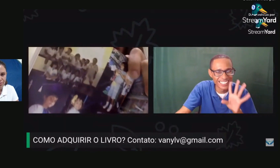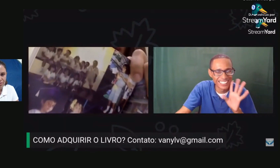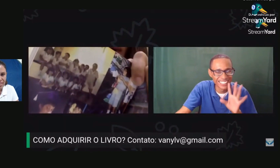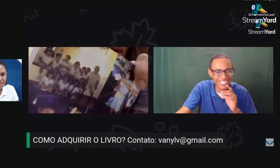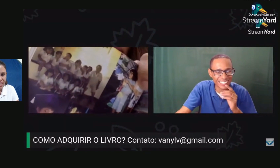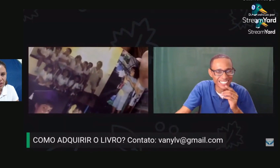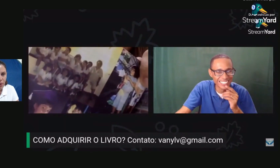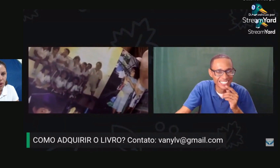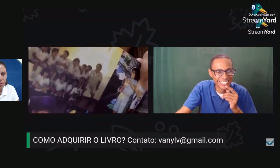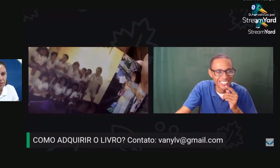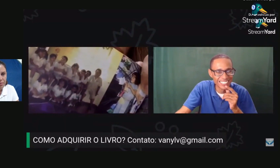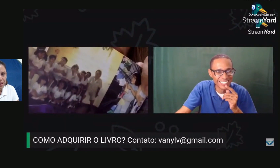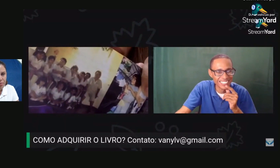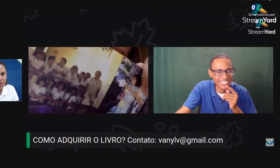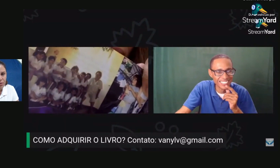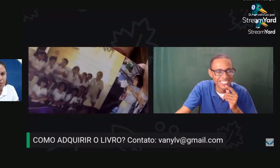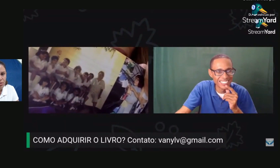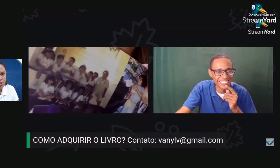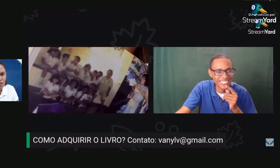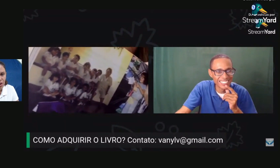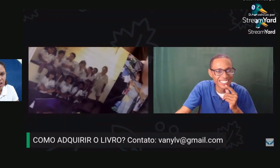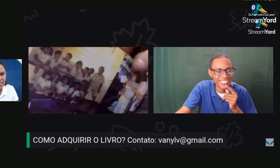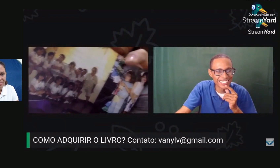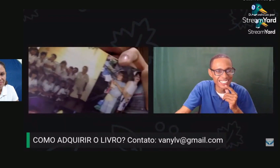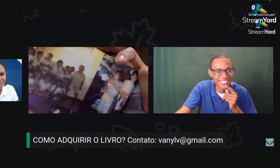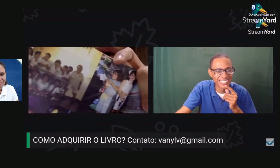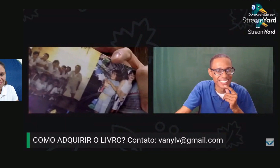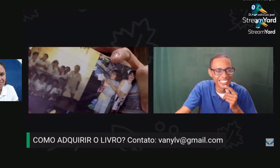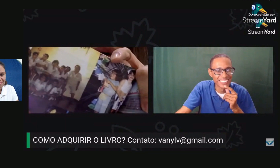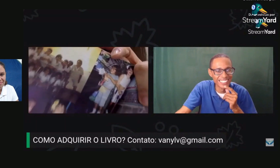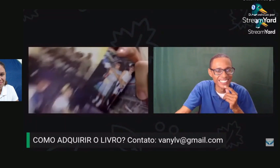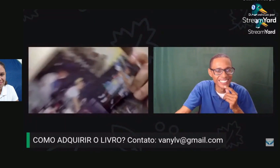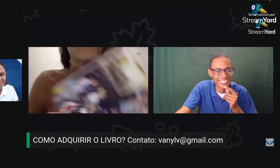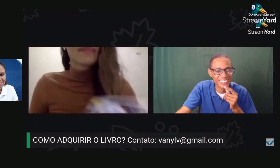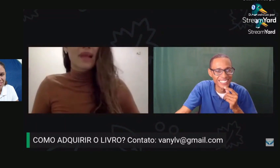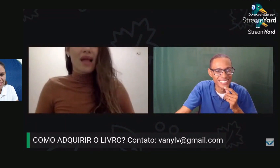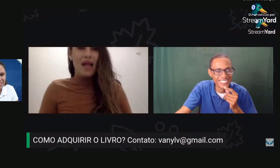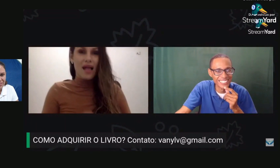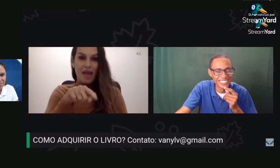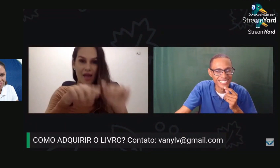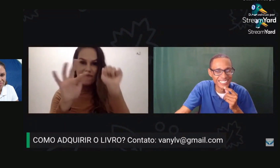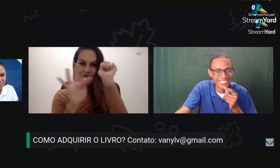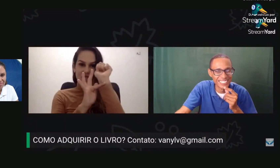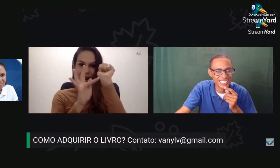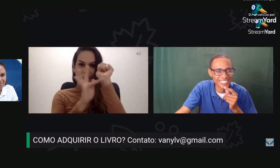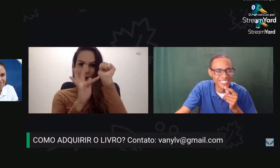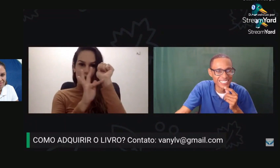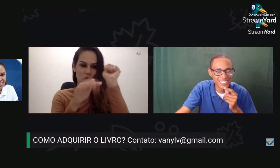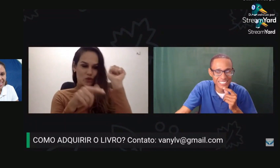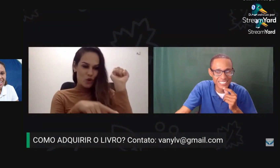livro, eu coloco também no período meu de escola. Tá vendo?